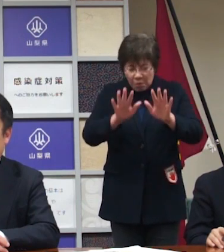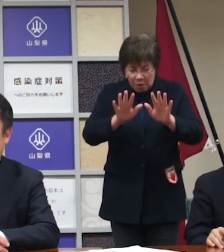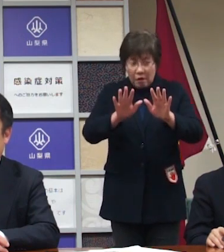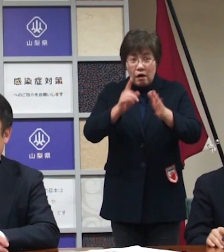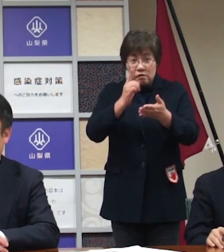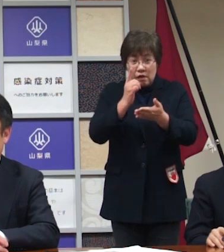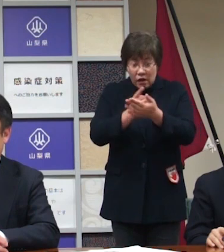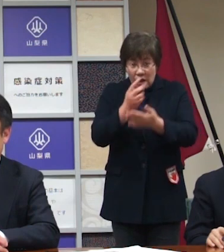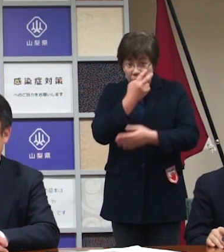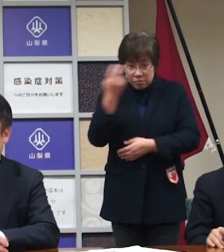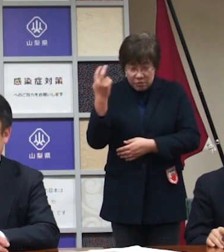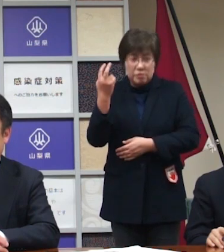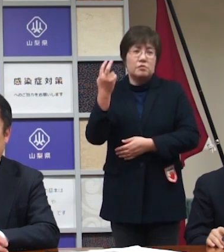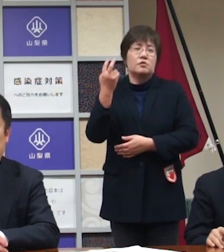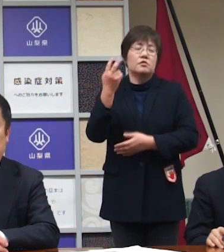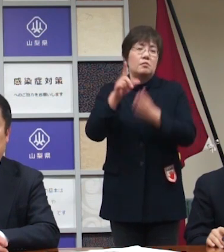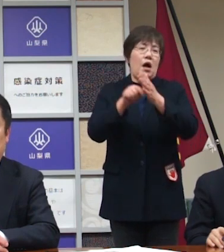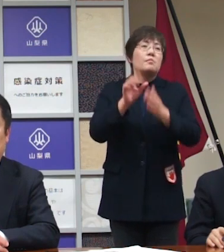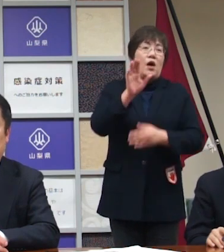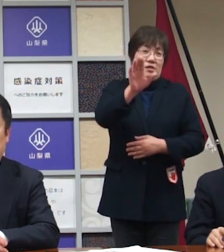ます。